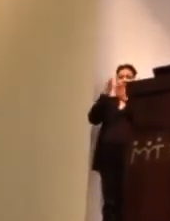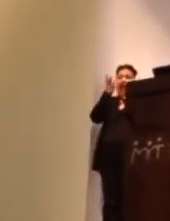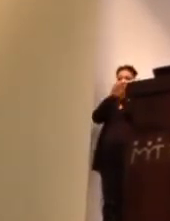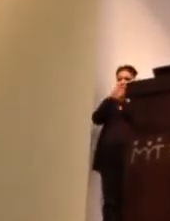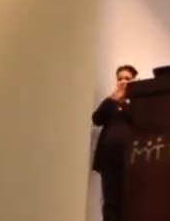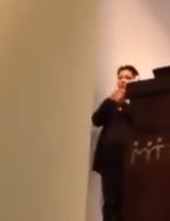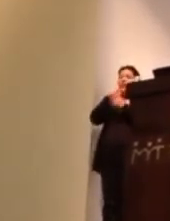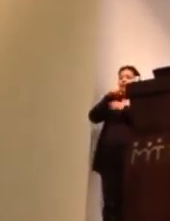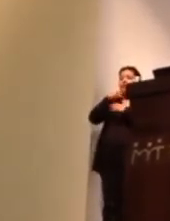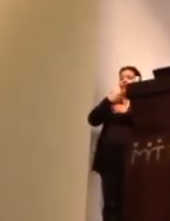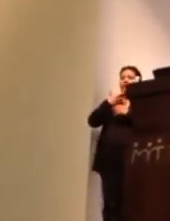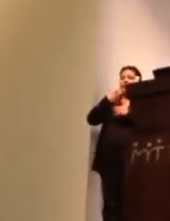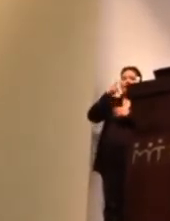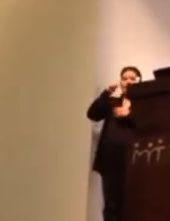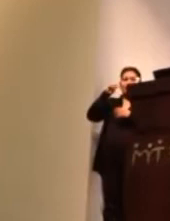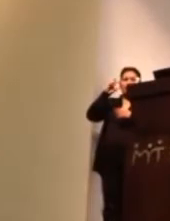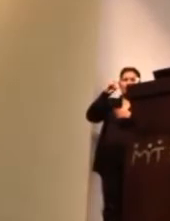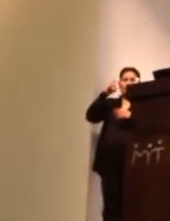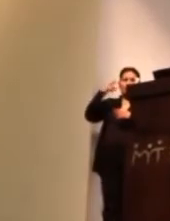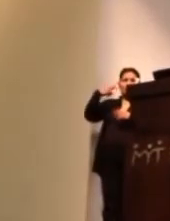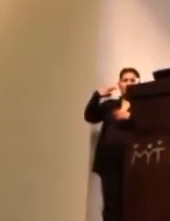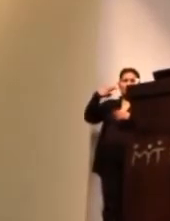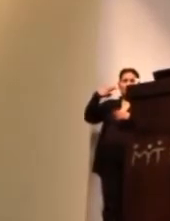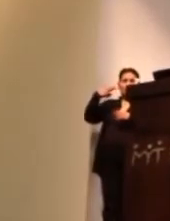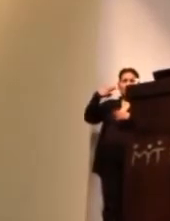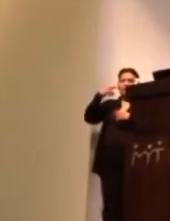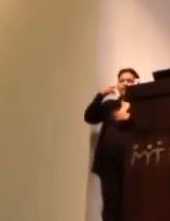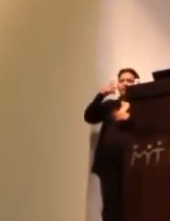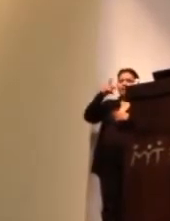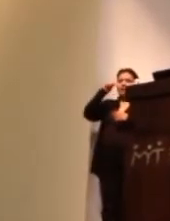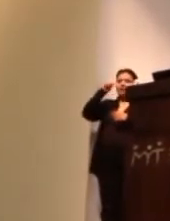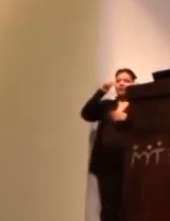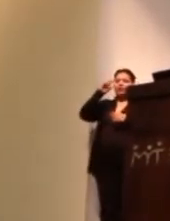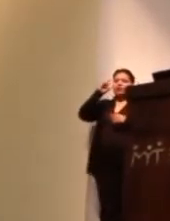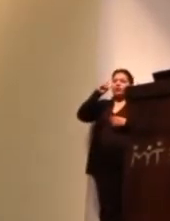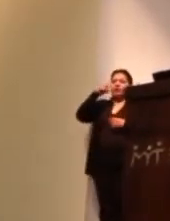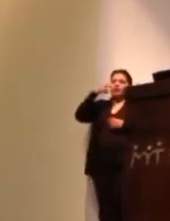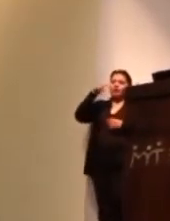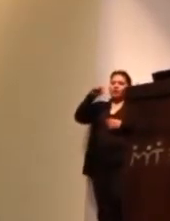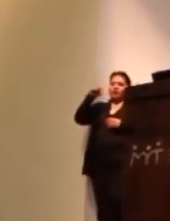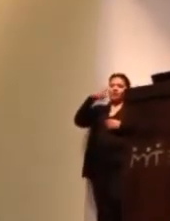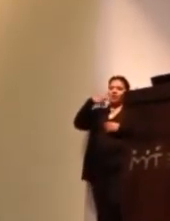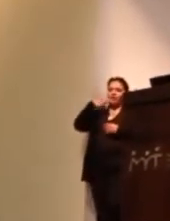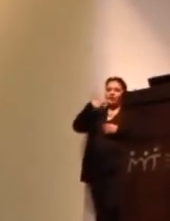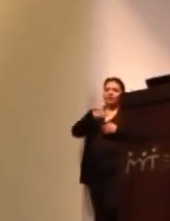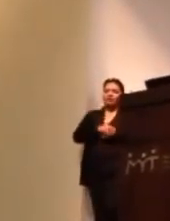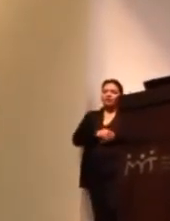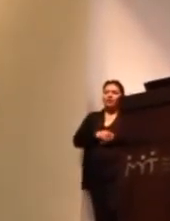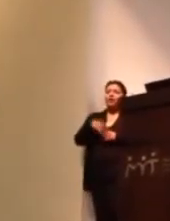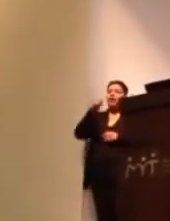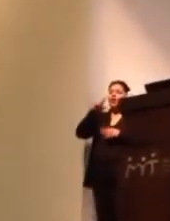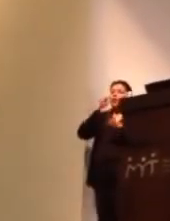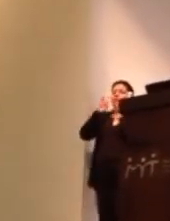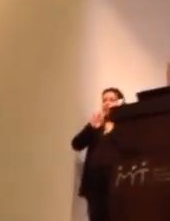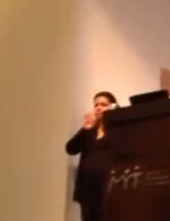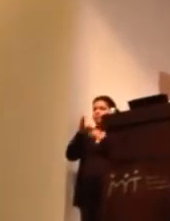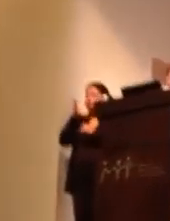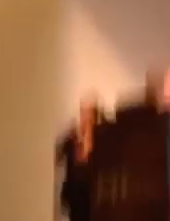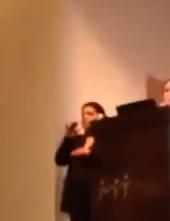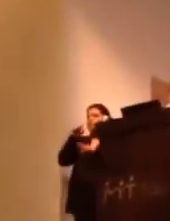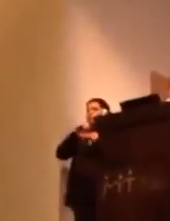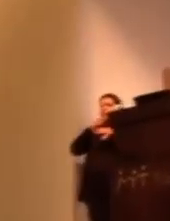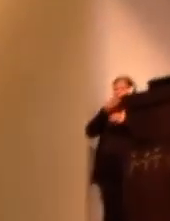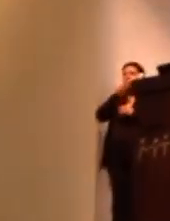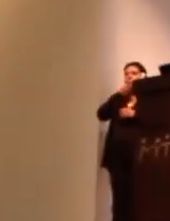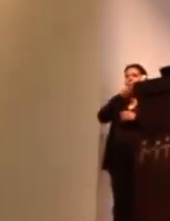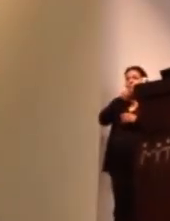tomar en cuenta que la personalidad no es constante, incluso cuando hay TDAH. Tú te comportas diferente, bueno, sobre todo los niños, cuando